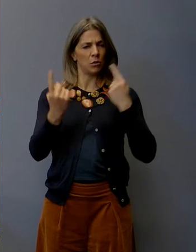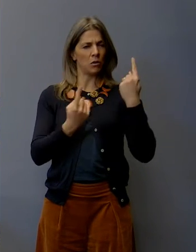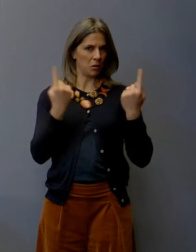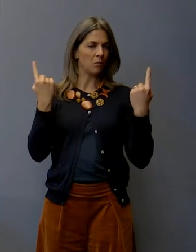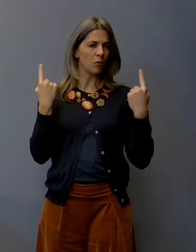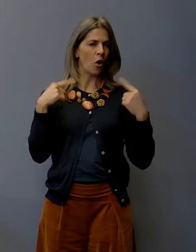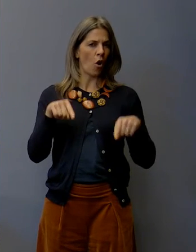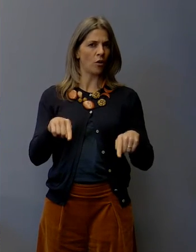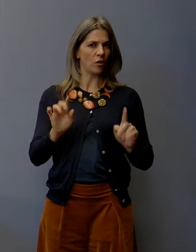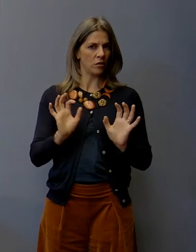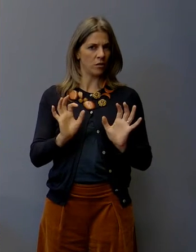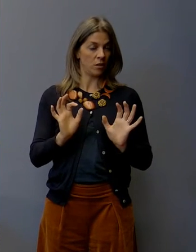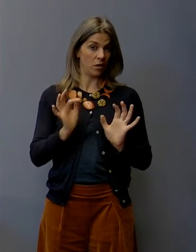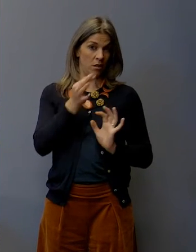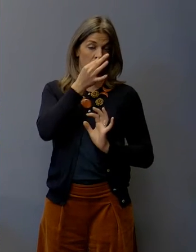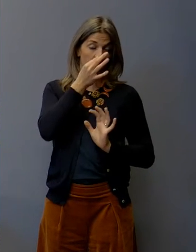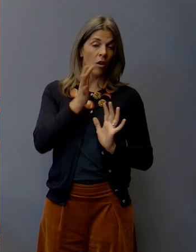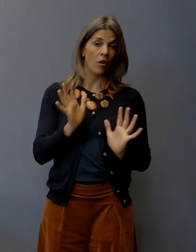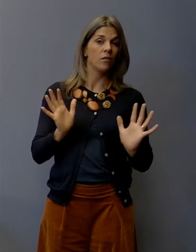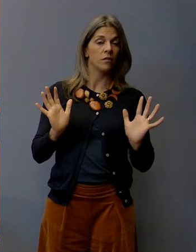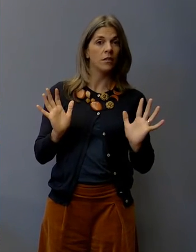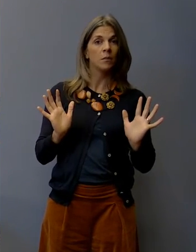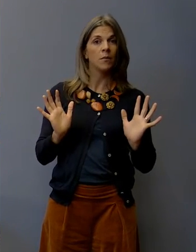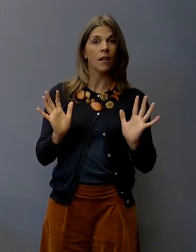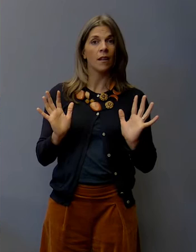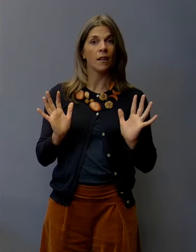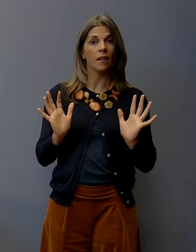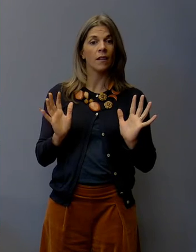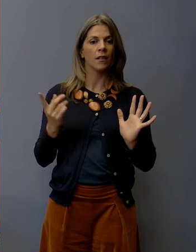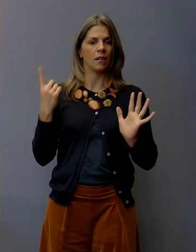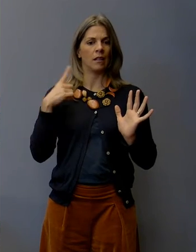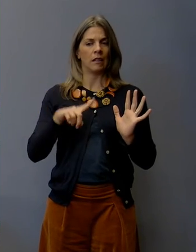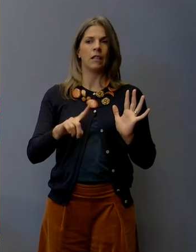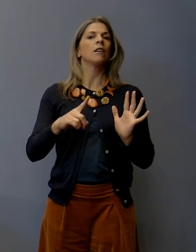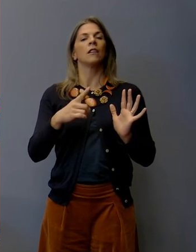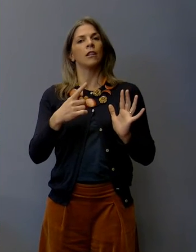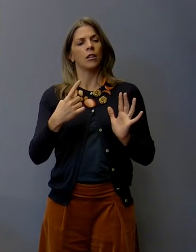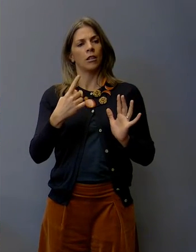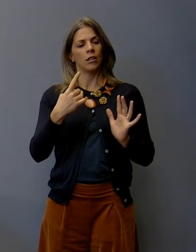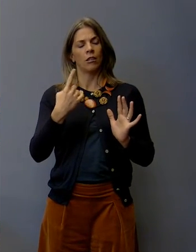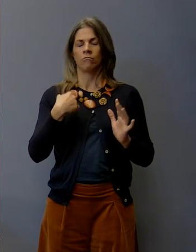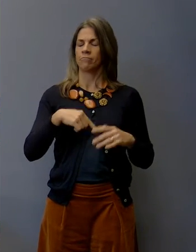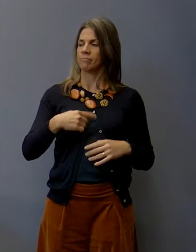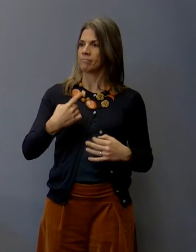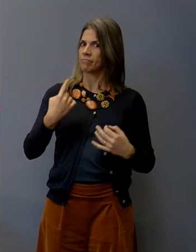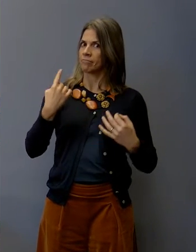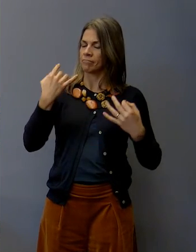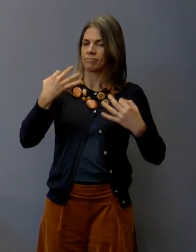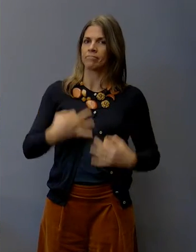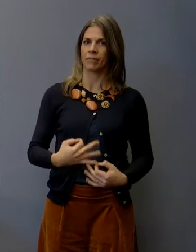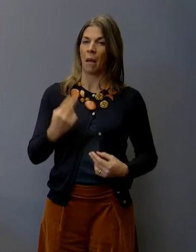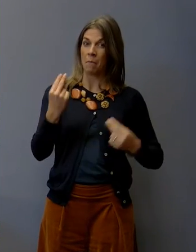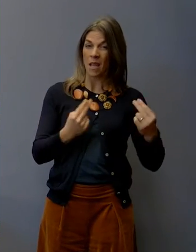chiaro che ci invita naturalmente con convinzione a votare a votare a votare no a questo